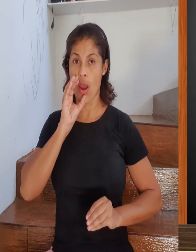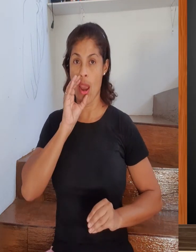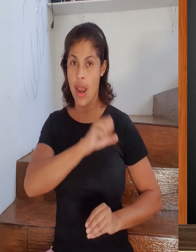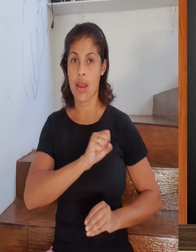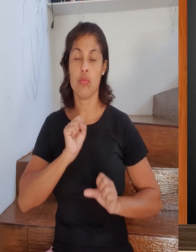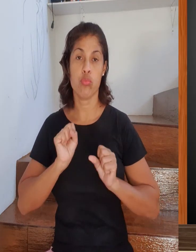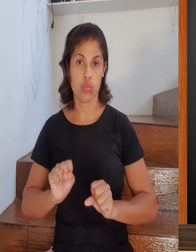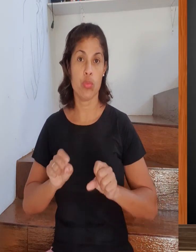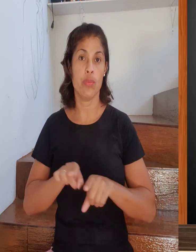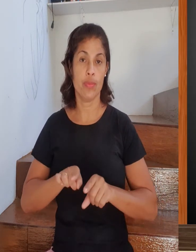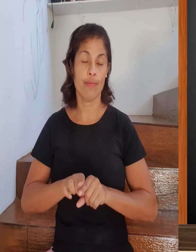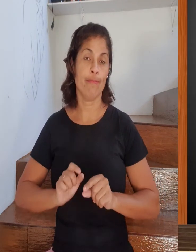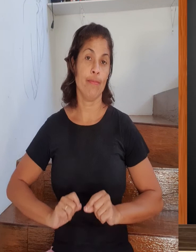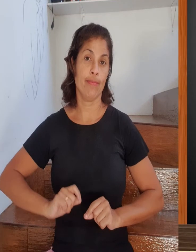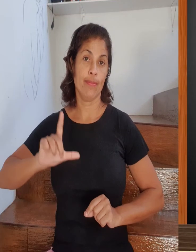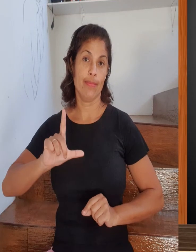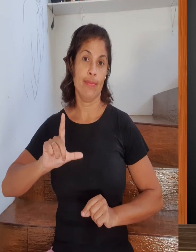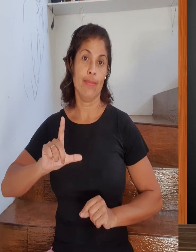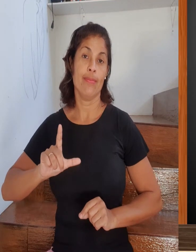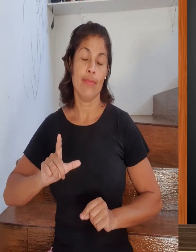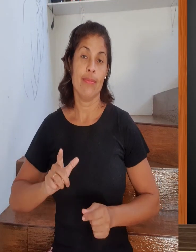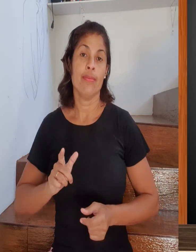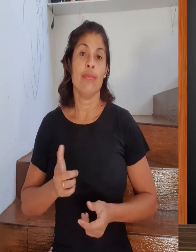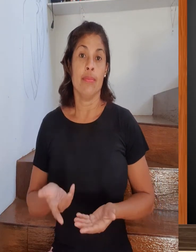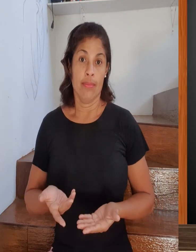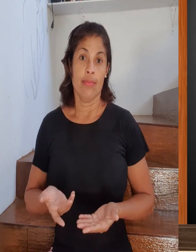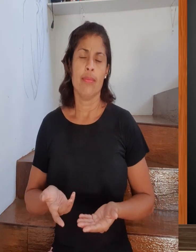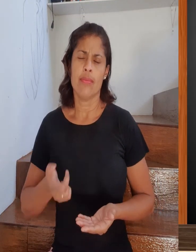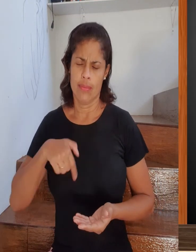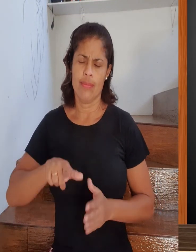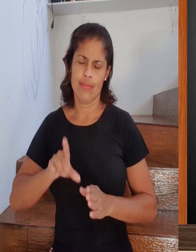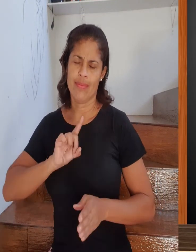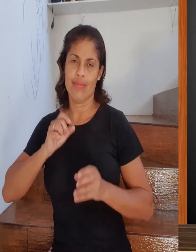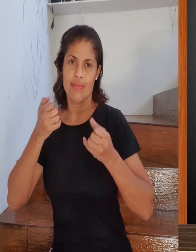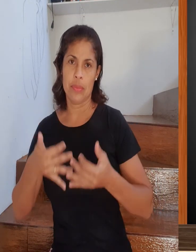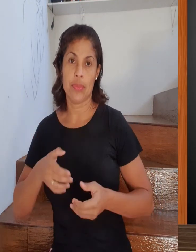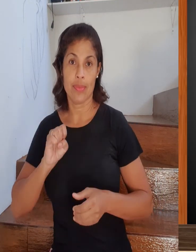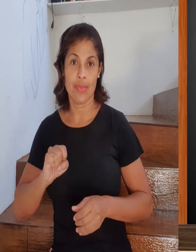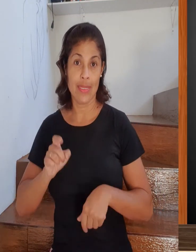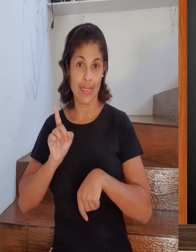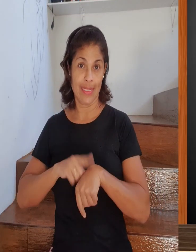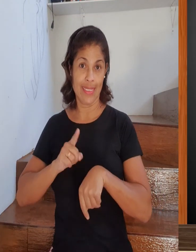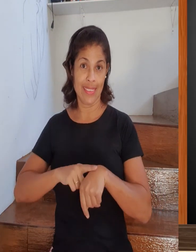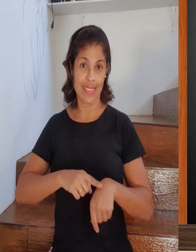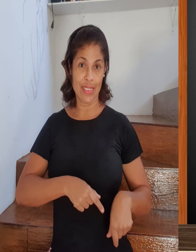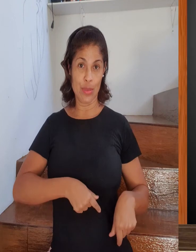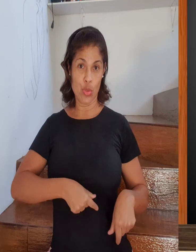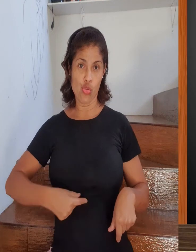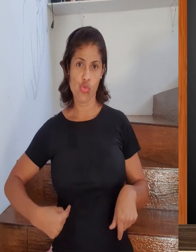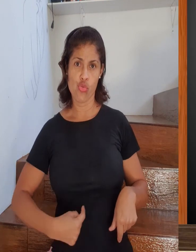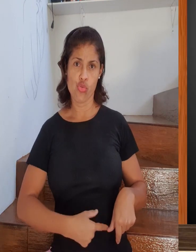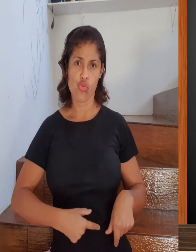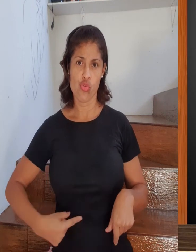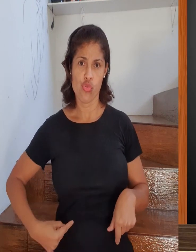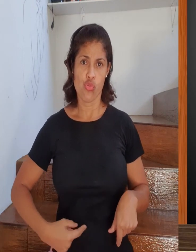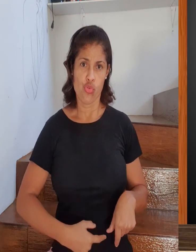gástrico também pode aumentar a absorção no intestino delgado. Nós já falamos sobre isso. Quanto menos tempo